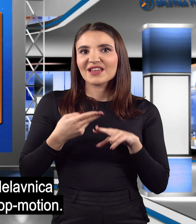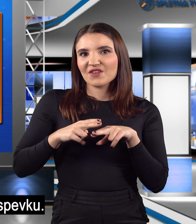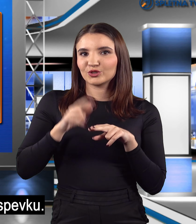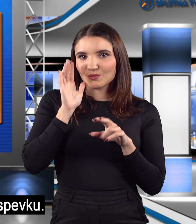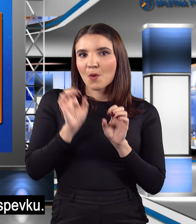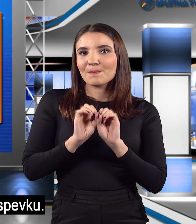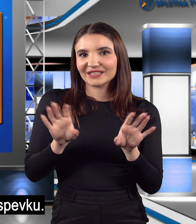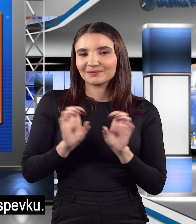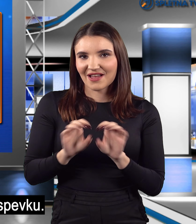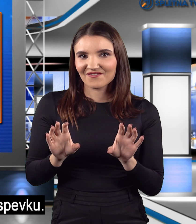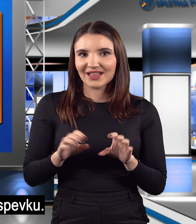Več v prispevku.